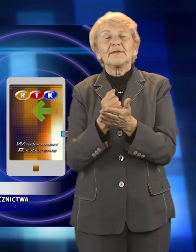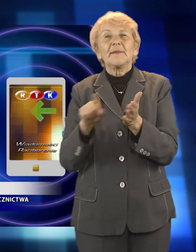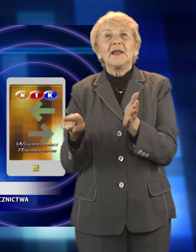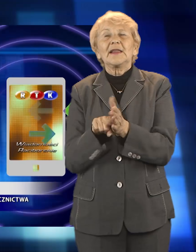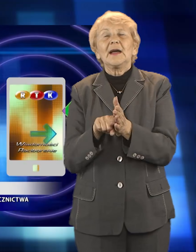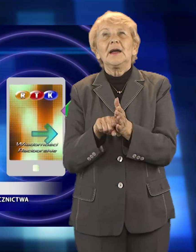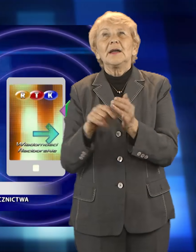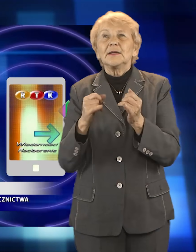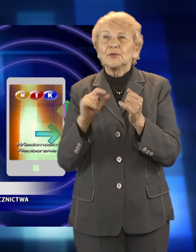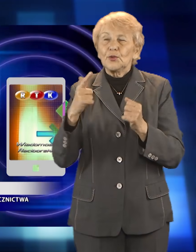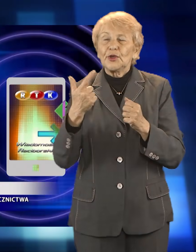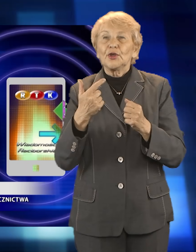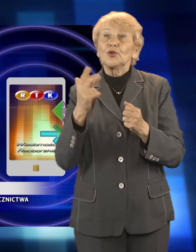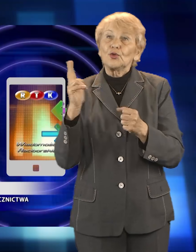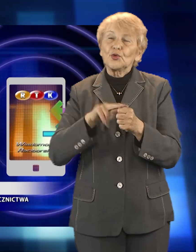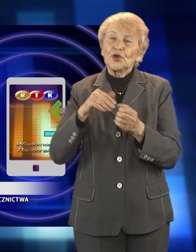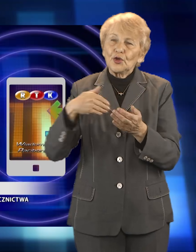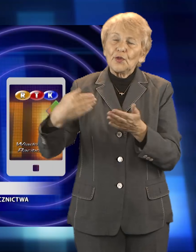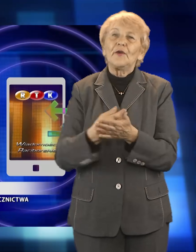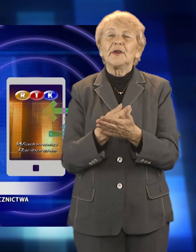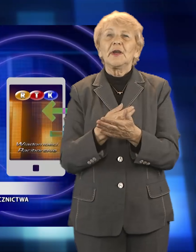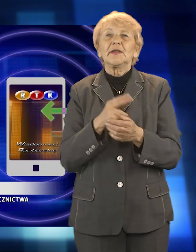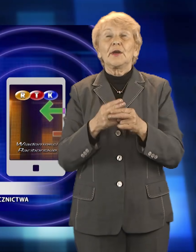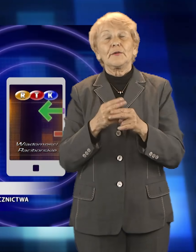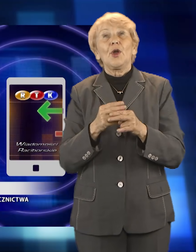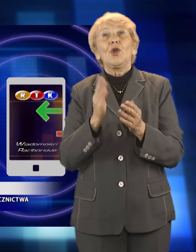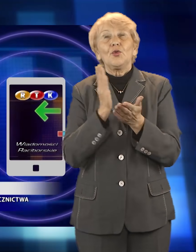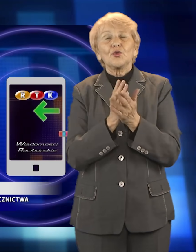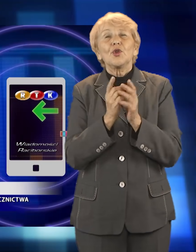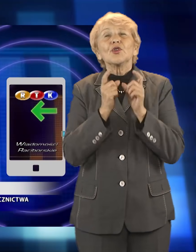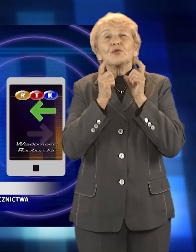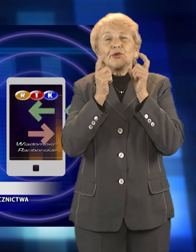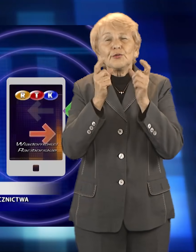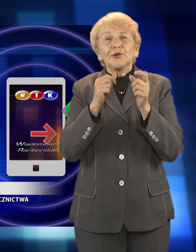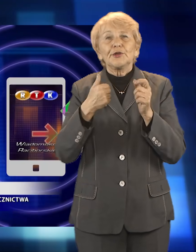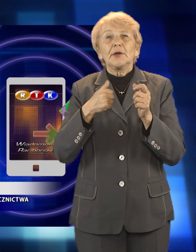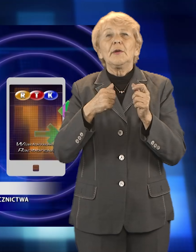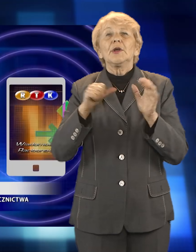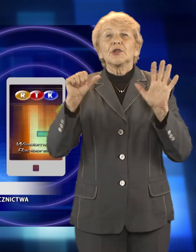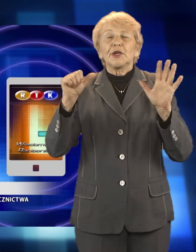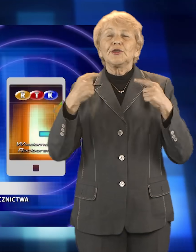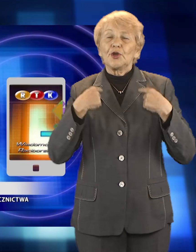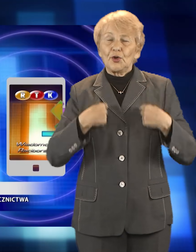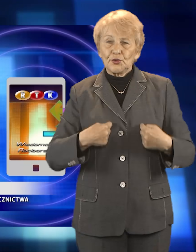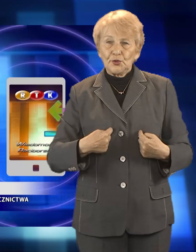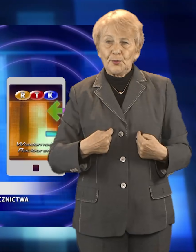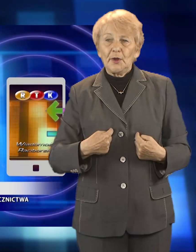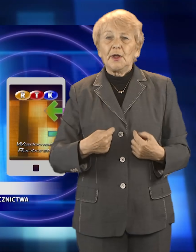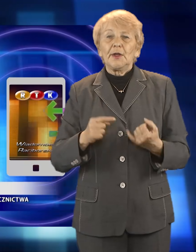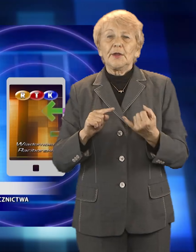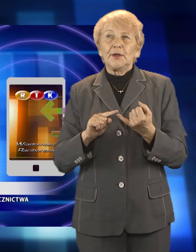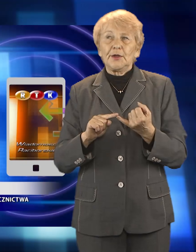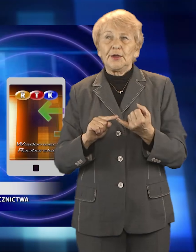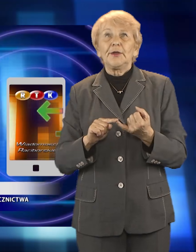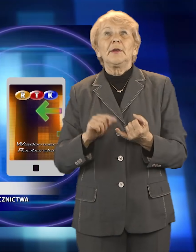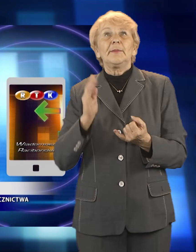mamy już na dzień dzisiejszy w 6 osób które się zgłosiły link do pobrania otoczenia to zrobię coś czego